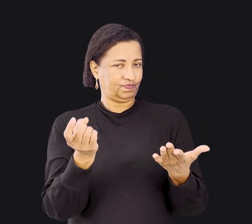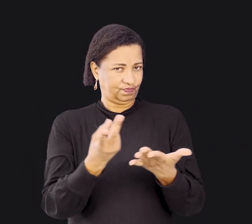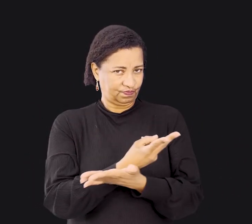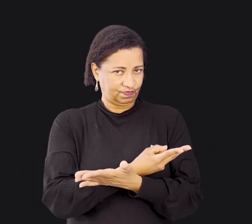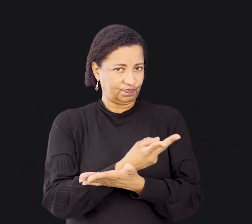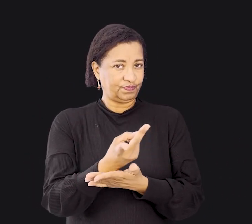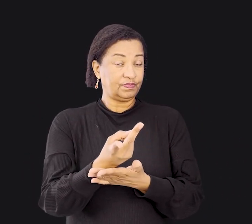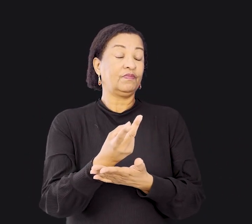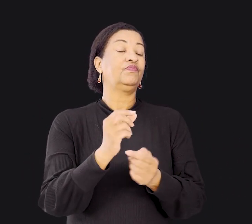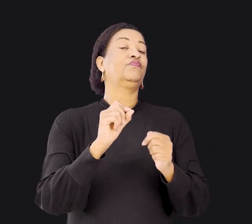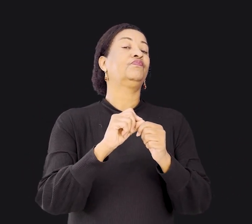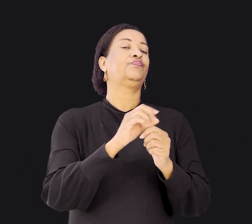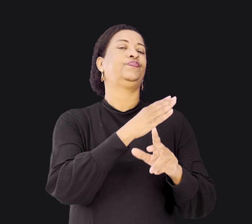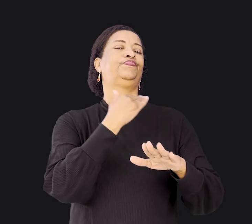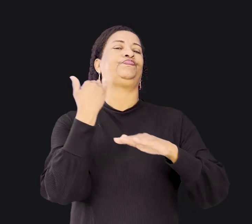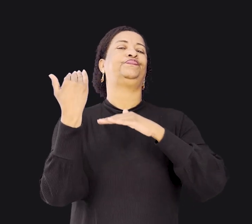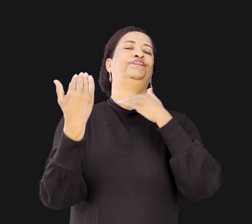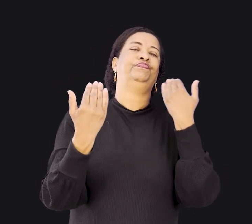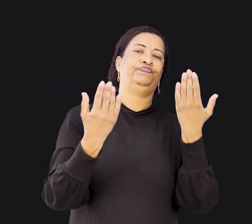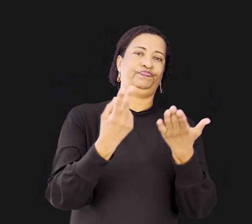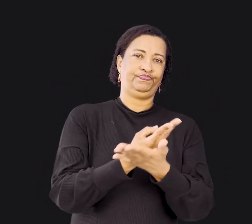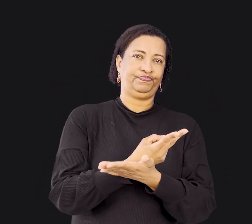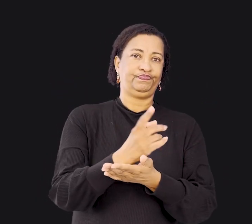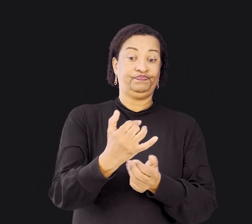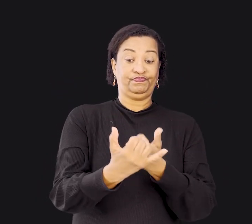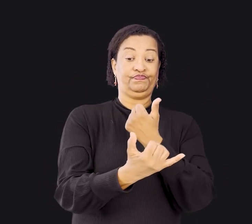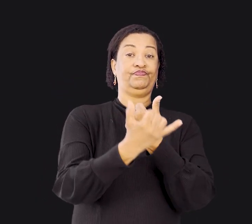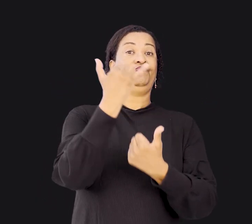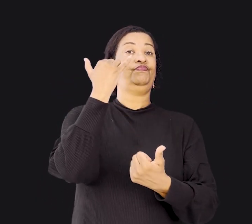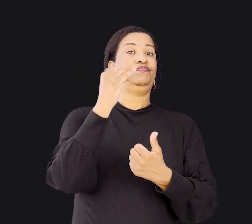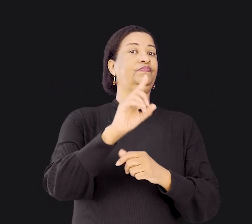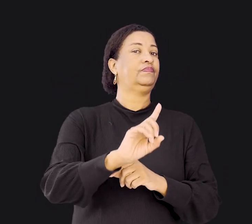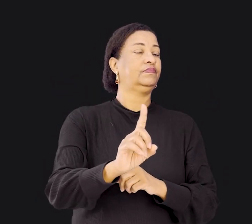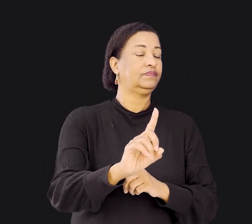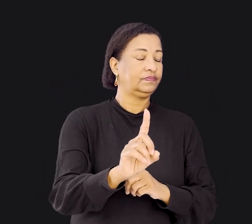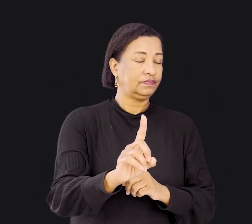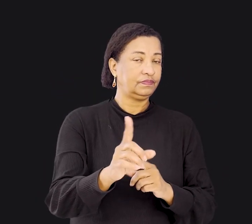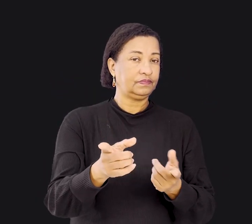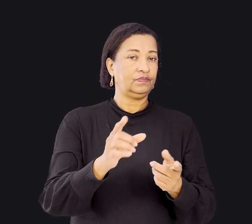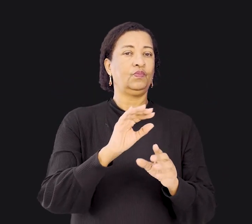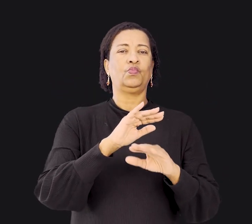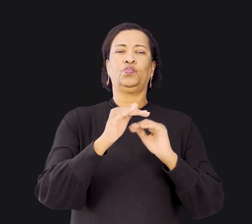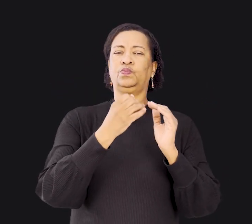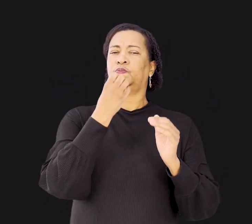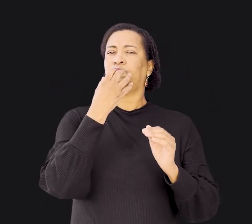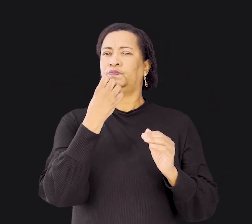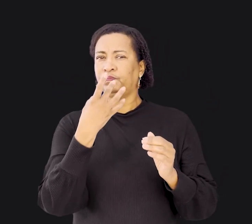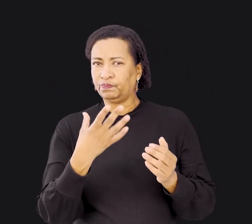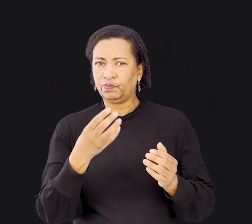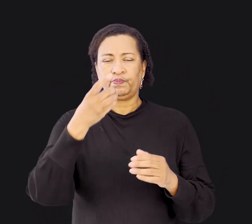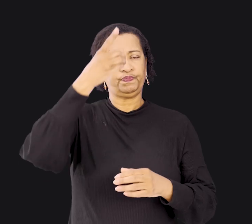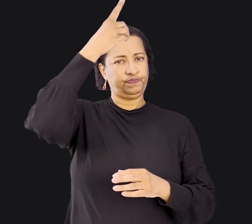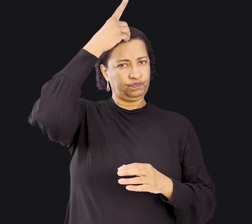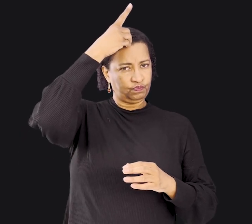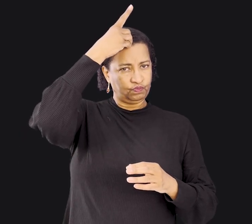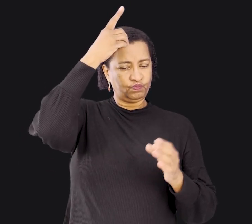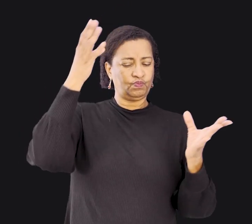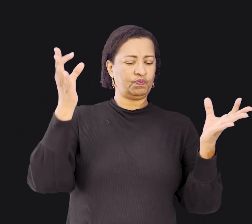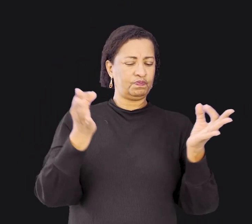amados irmãos, não se deixem enganar. Toda boa dádiva e todo dom perfeito vem do alto, descendo do Pai